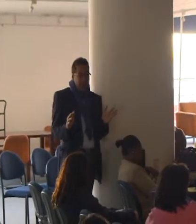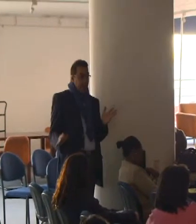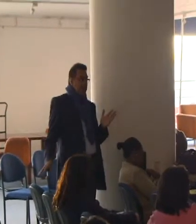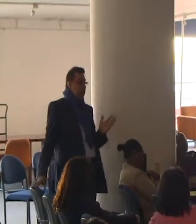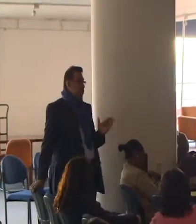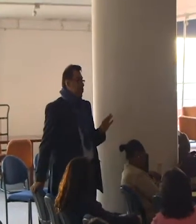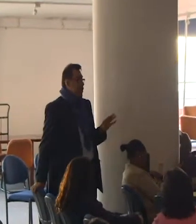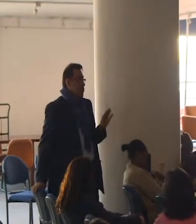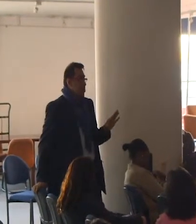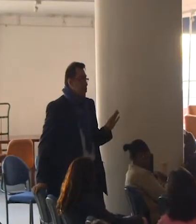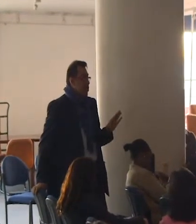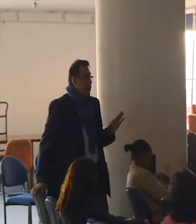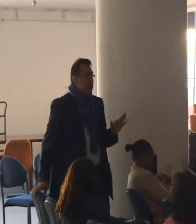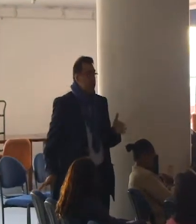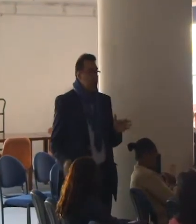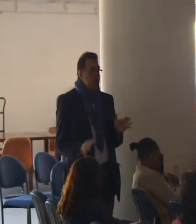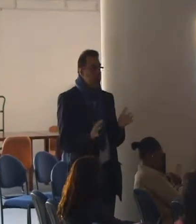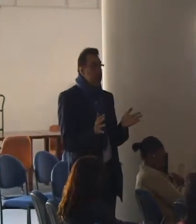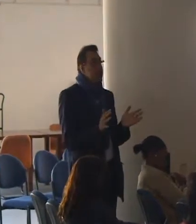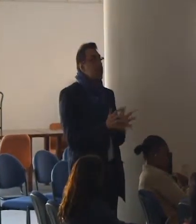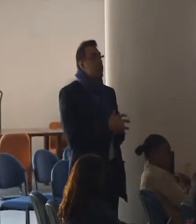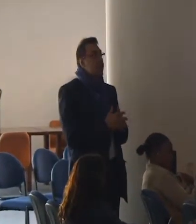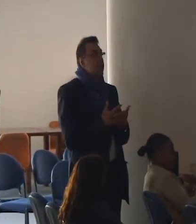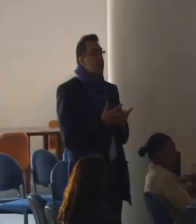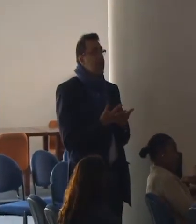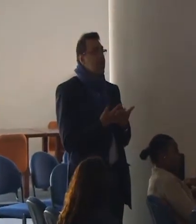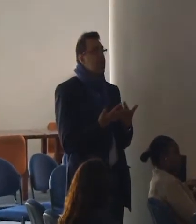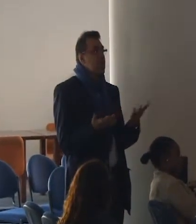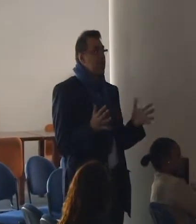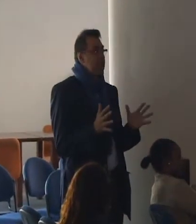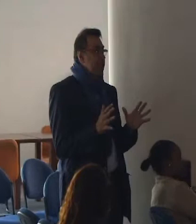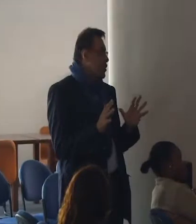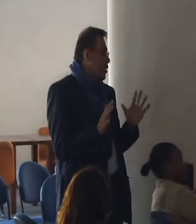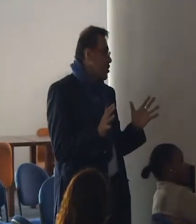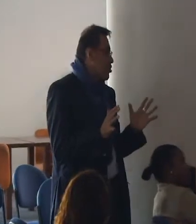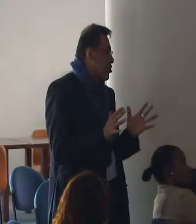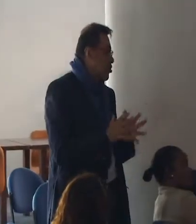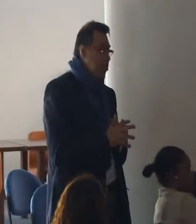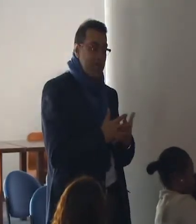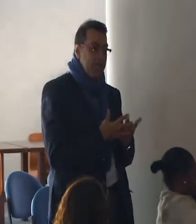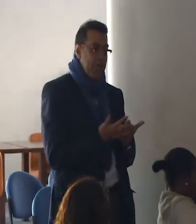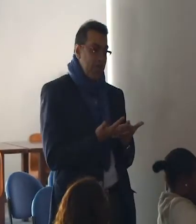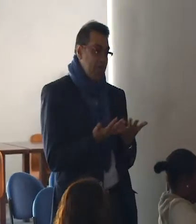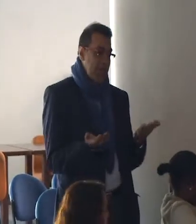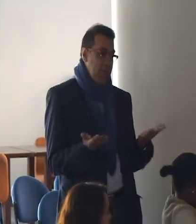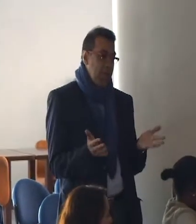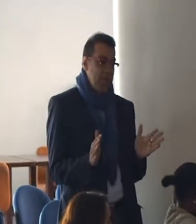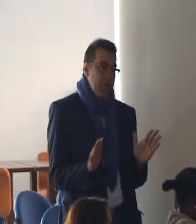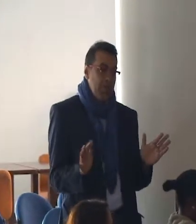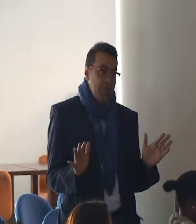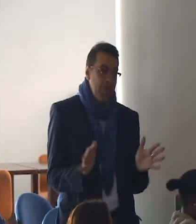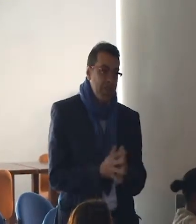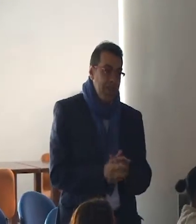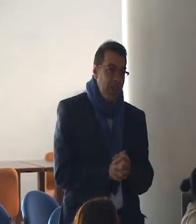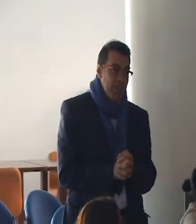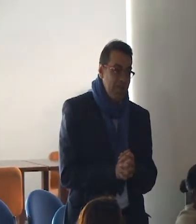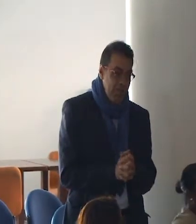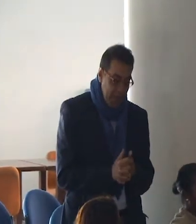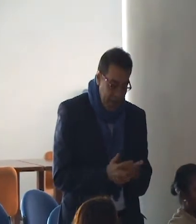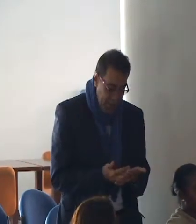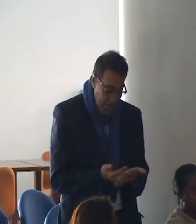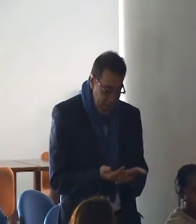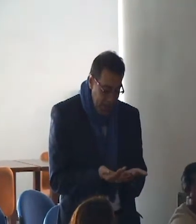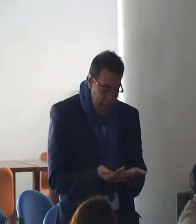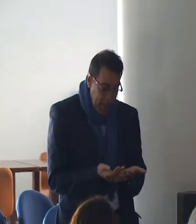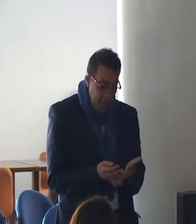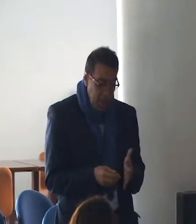Indudablemente aquí se han mencionado algunos elementos que yo no quiero atribuirme a hacer las conclusiones, por supuesto, primero porque no hemos